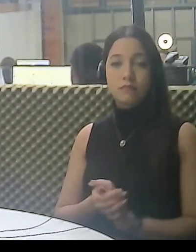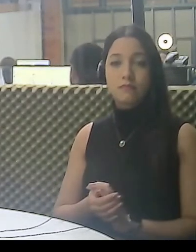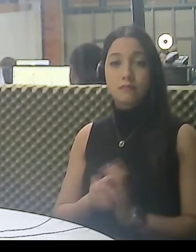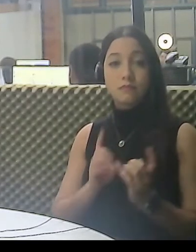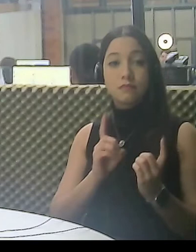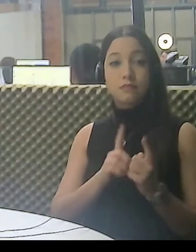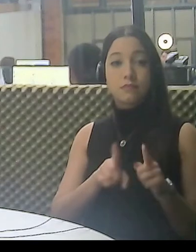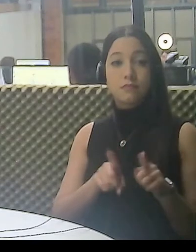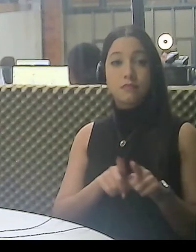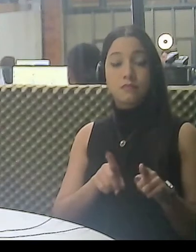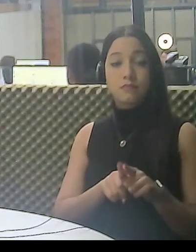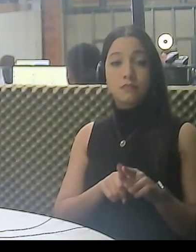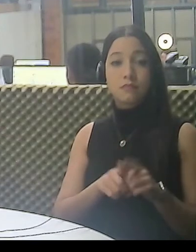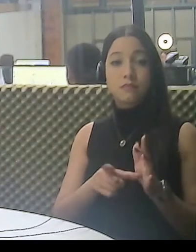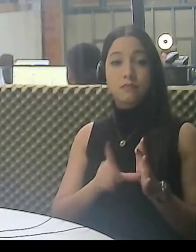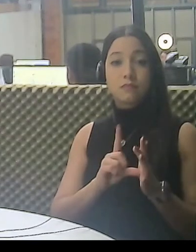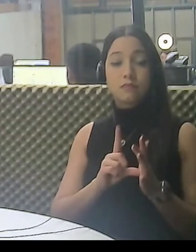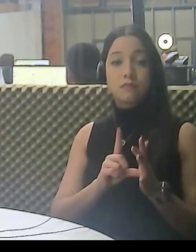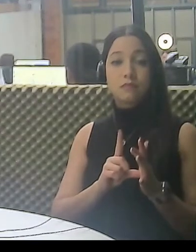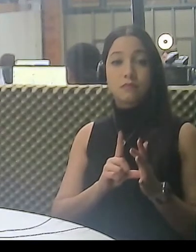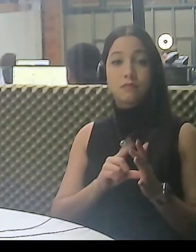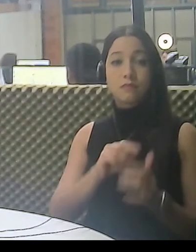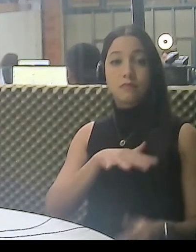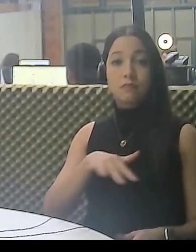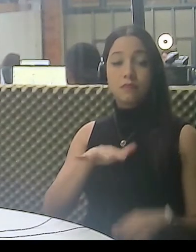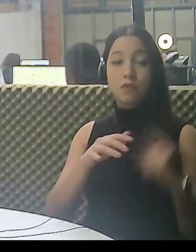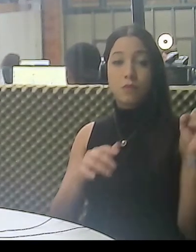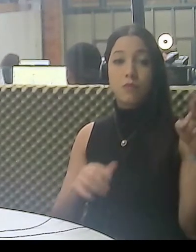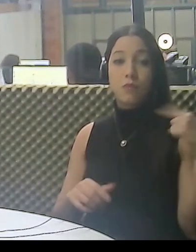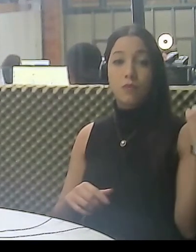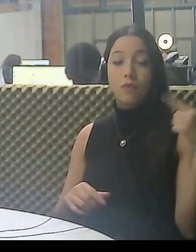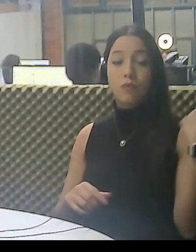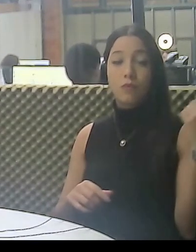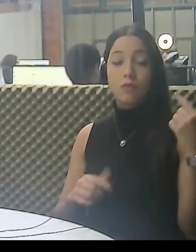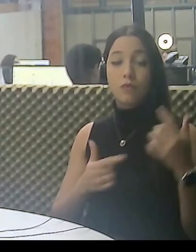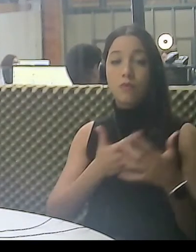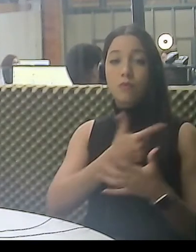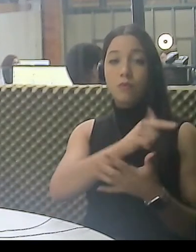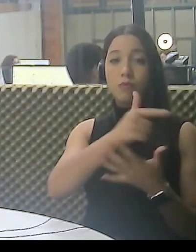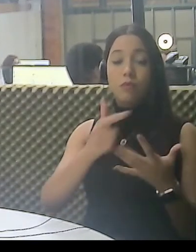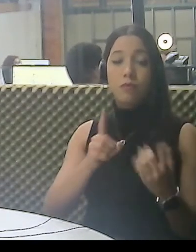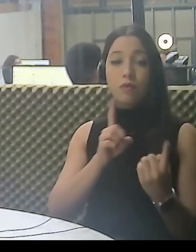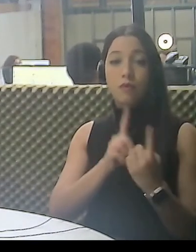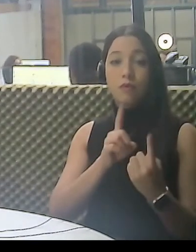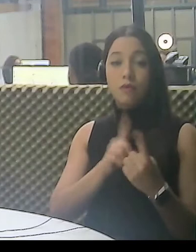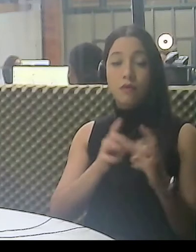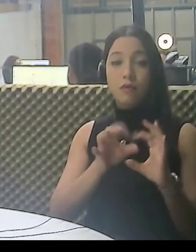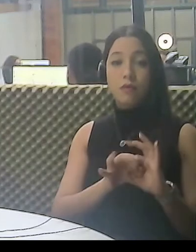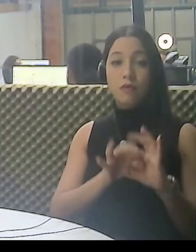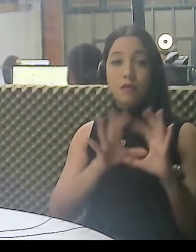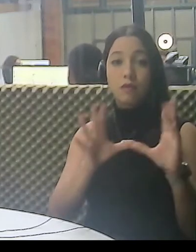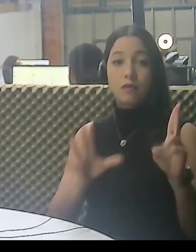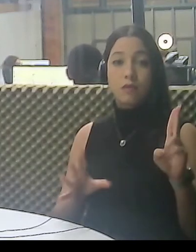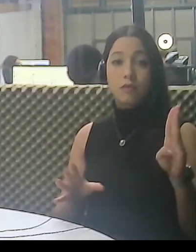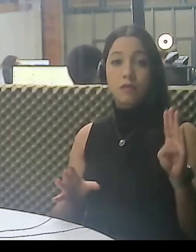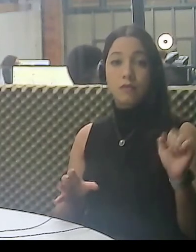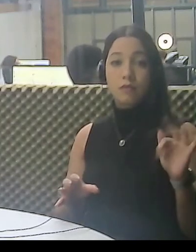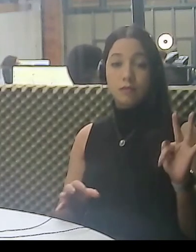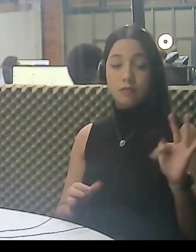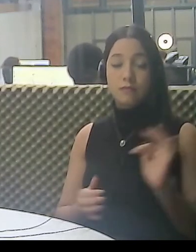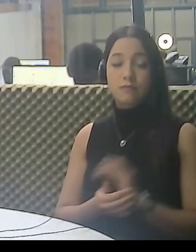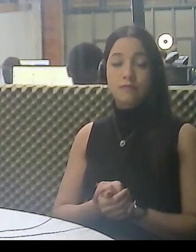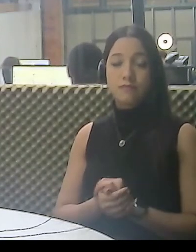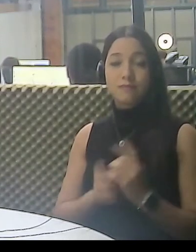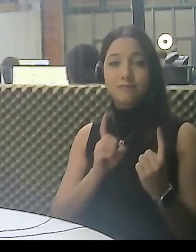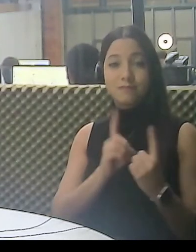atende também consultas pré-agendadas sem sua área ambulatorial e realiza outros atendimentos também disponíveis na UBSF. Tem